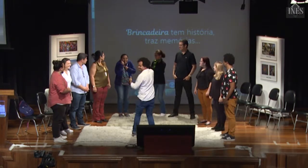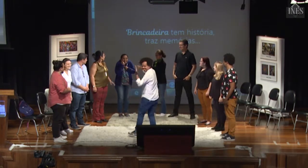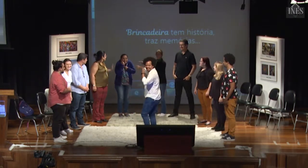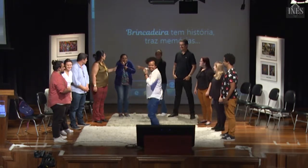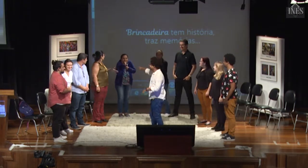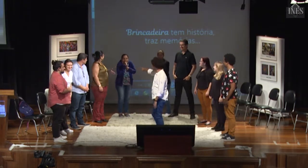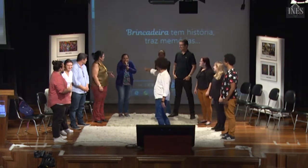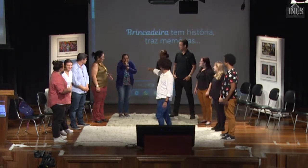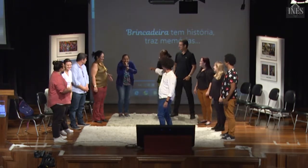Esqueceu?